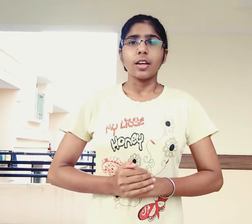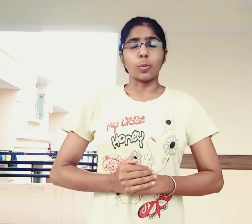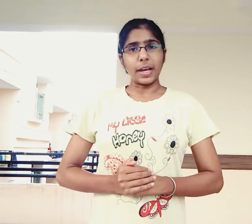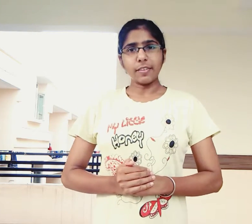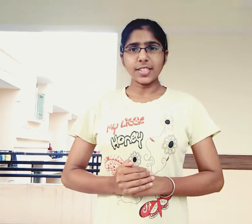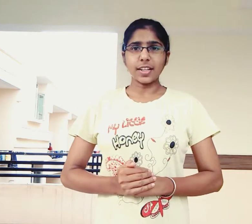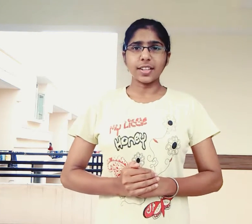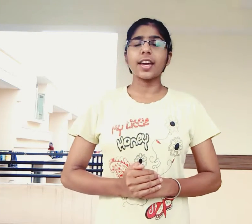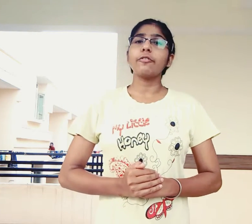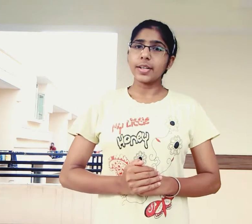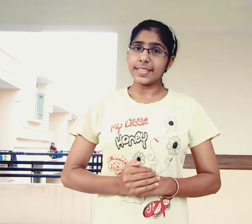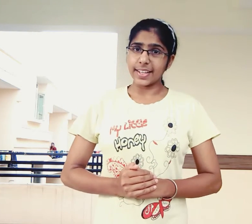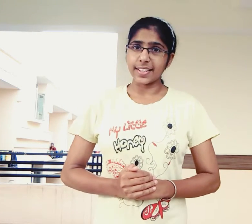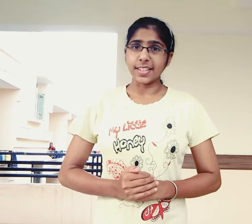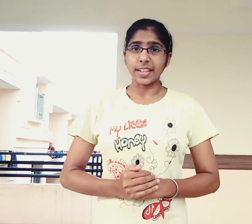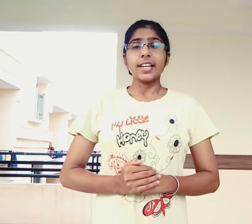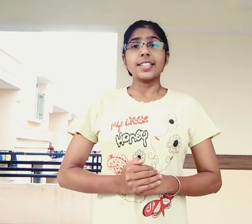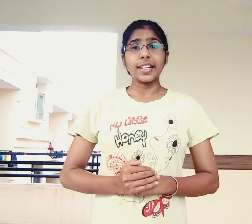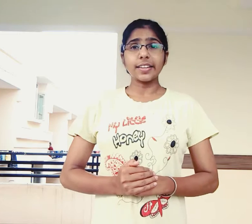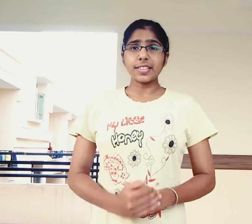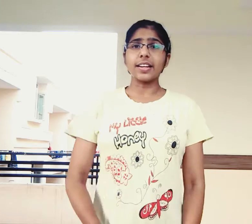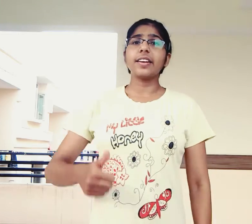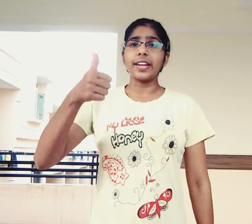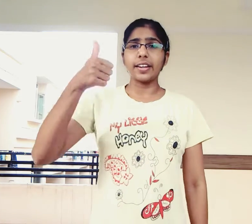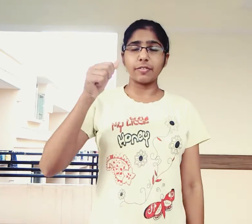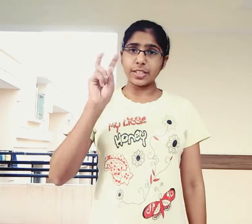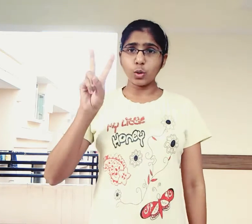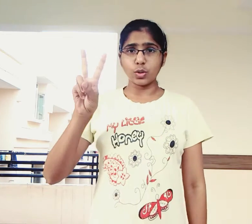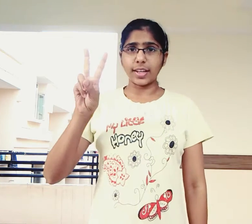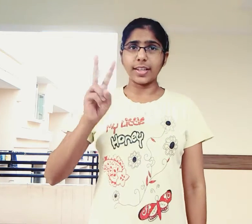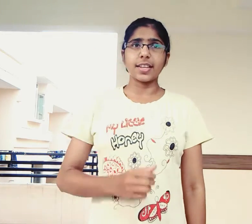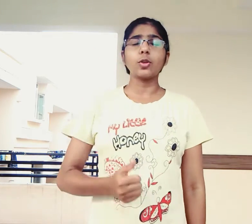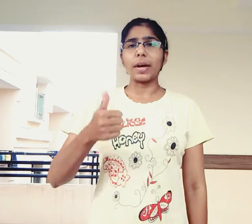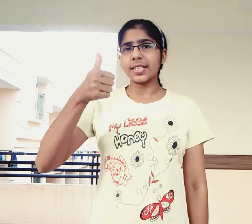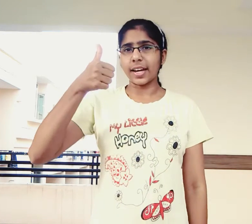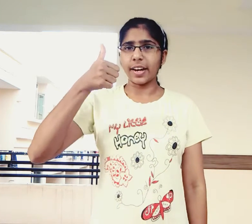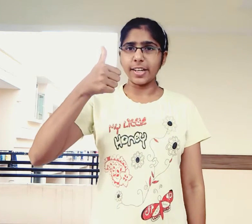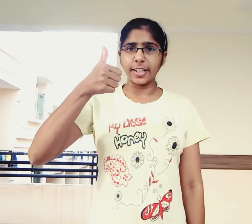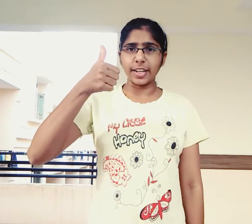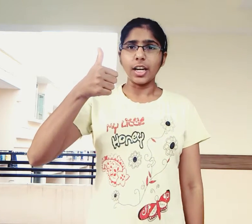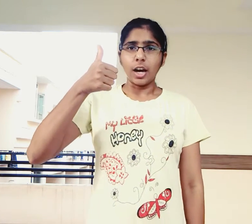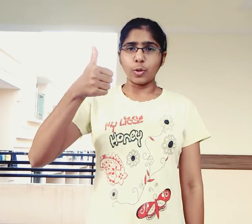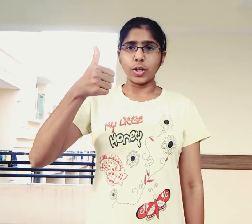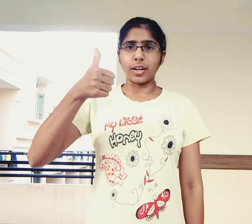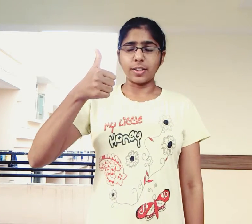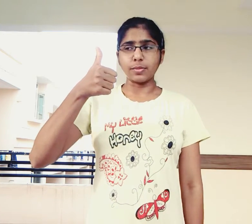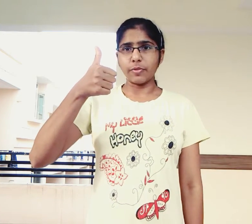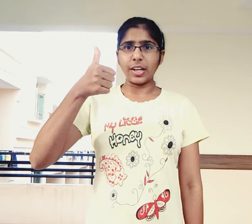पहला वर्ड साथ करते हैं वर्ड सीक्रेट के साथ सीक्रेट का साइन राइट वैसे तो दोसं है इसके तो पहला साइन राइट हैंक अग उठेका कंसा